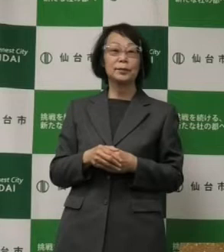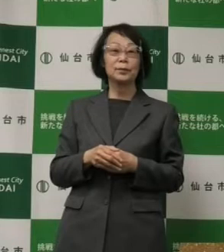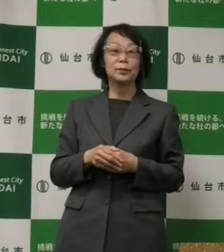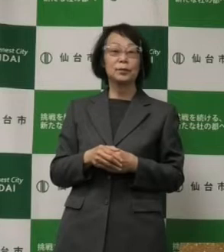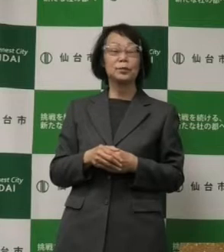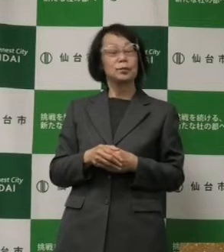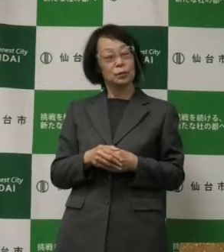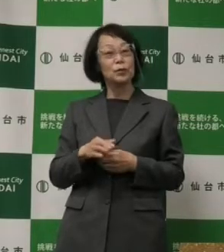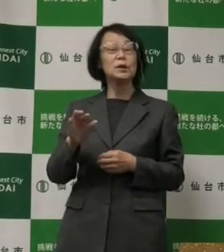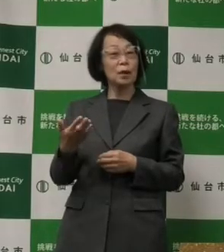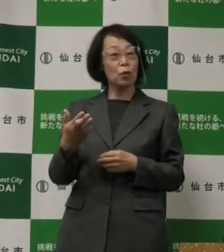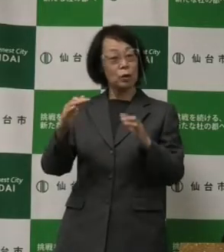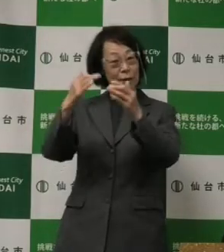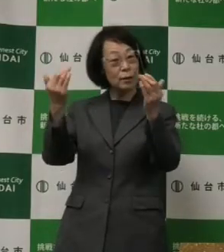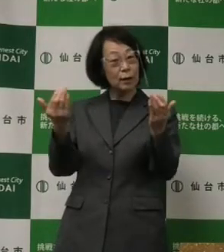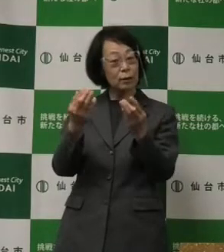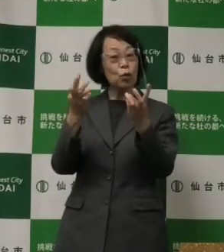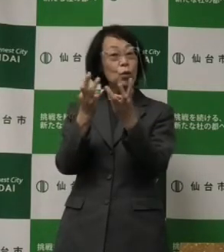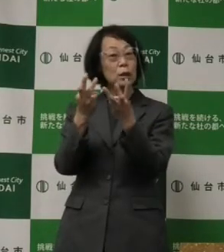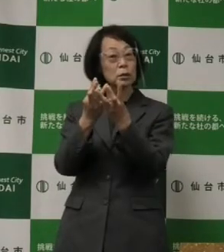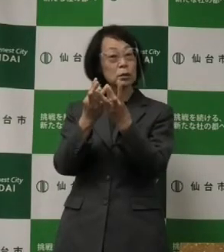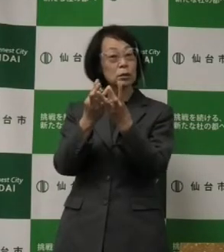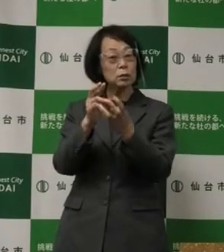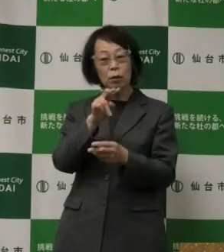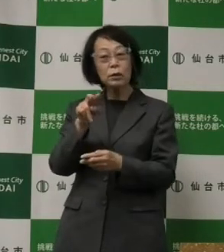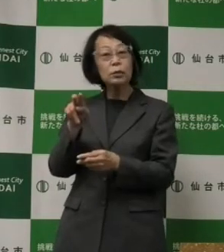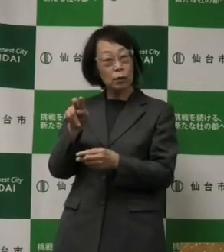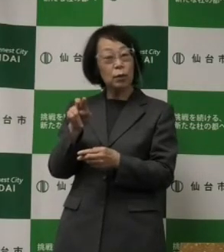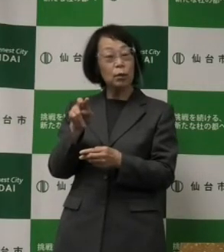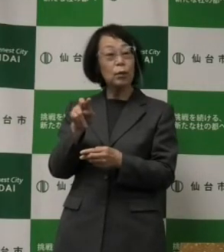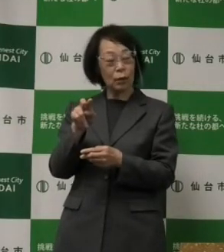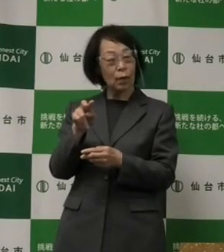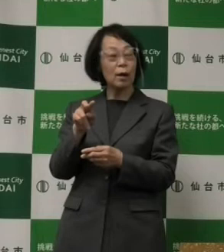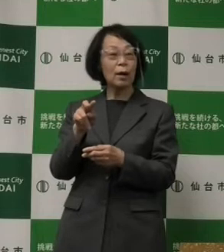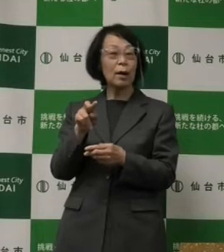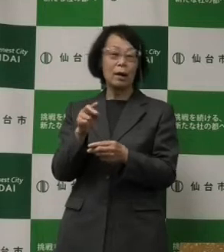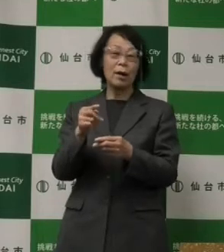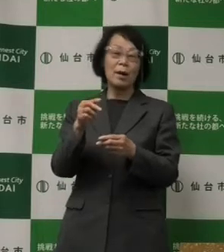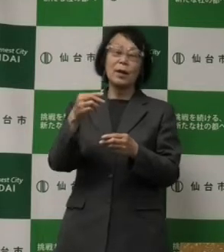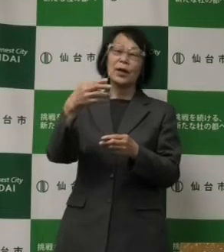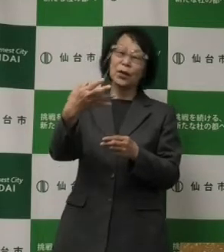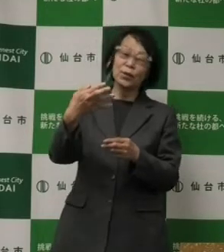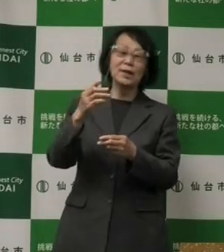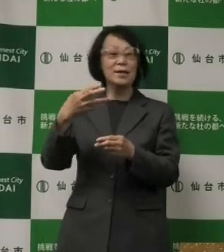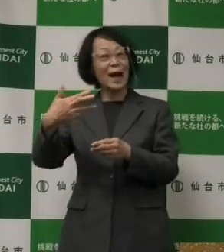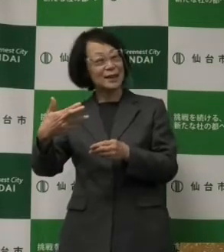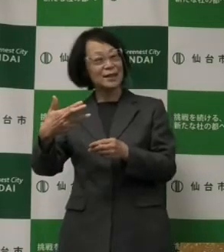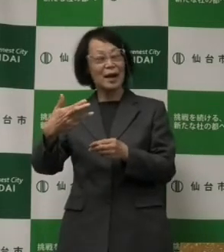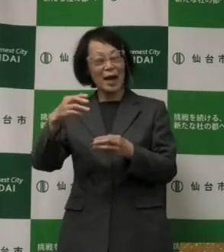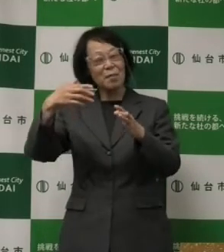でも全体の数としてはですね、それこそ一桁までには相当遠いわけですから